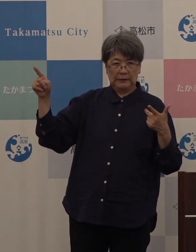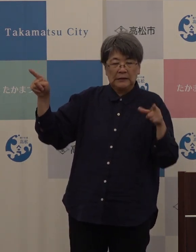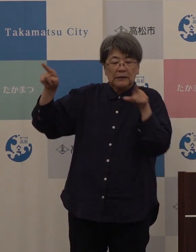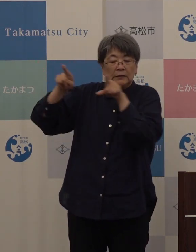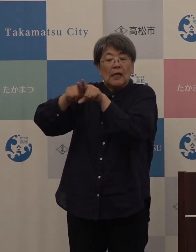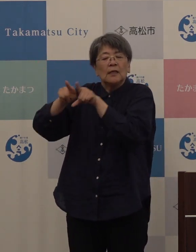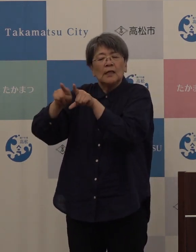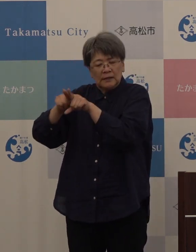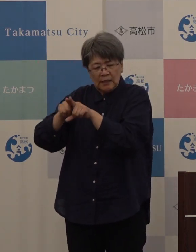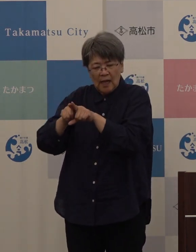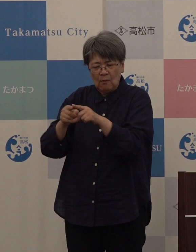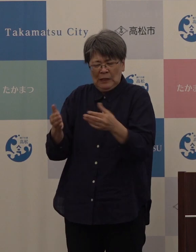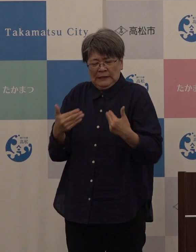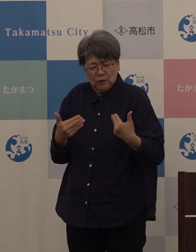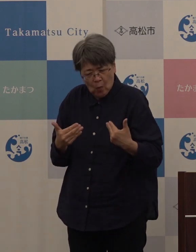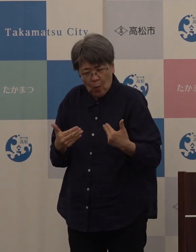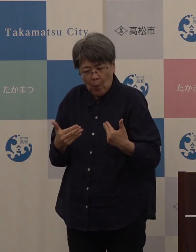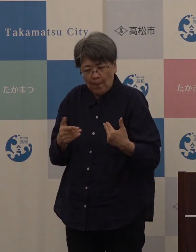要があればやはり